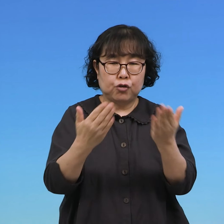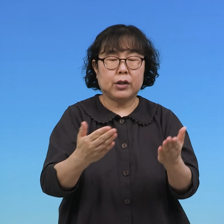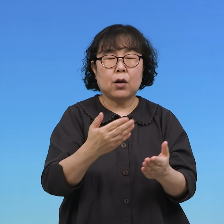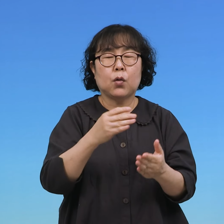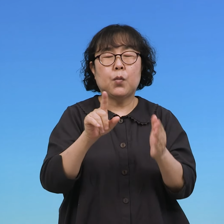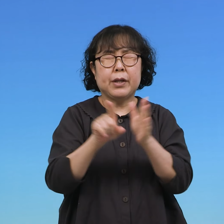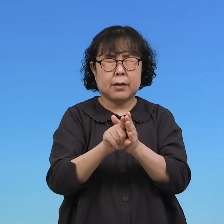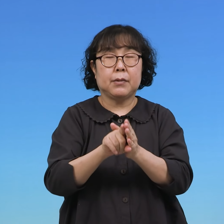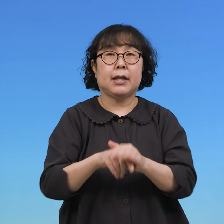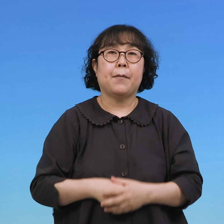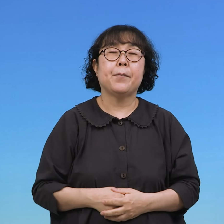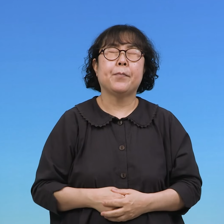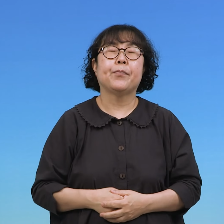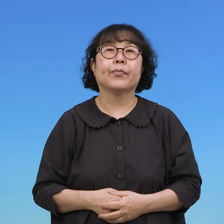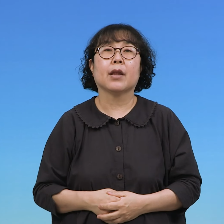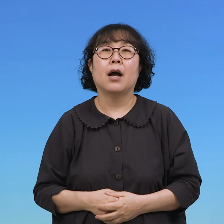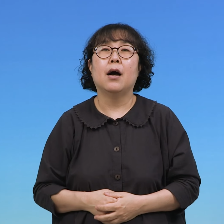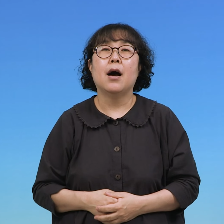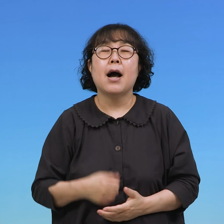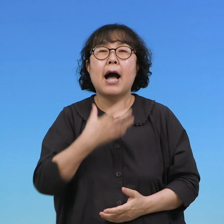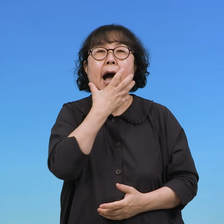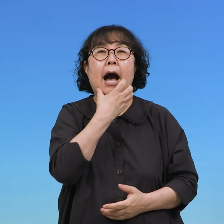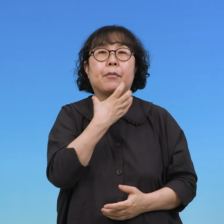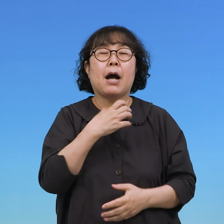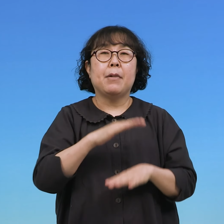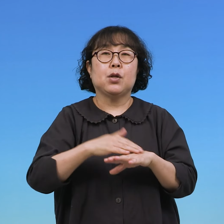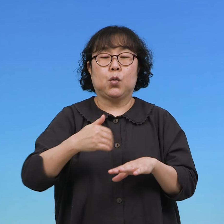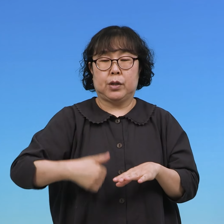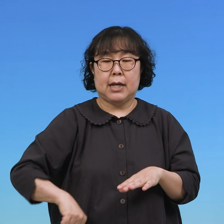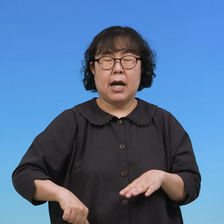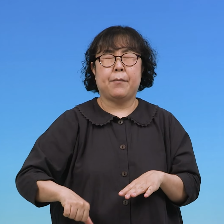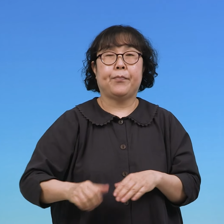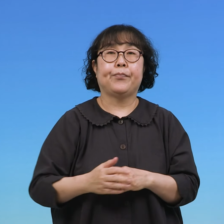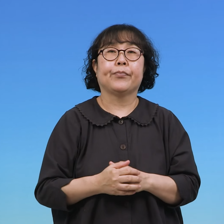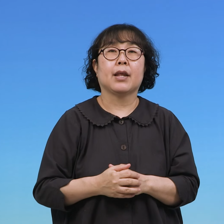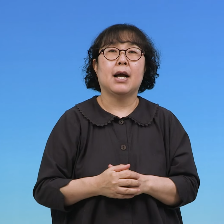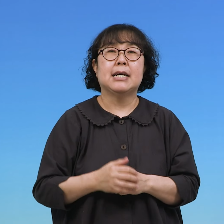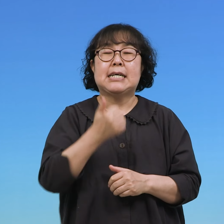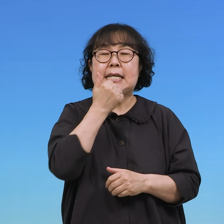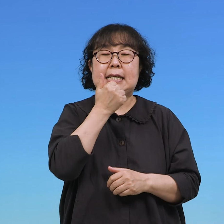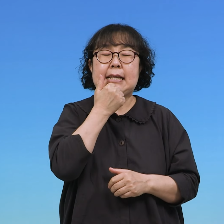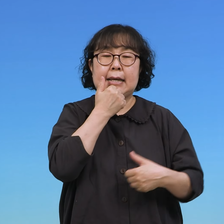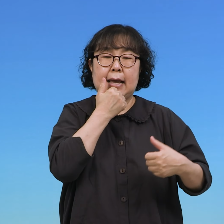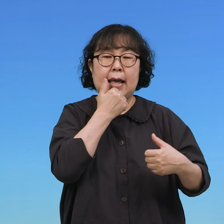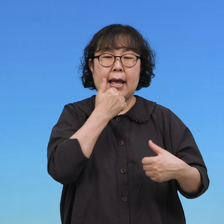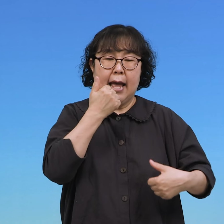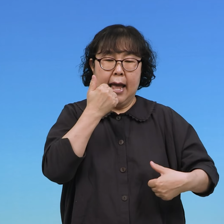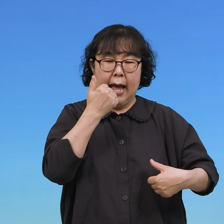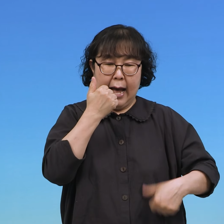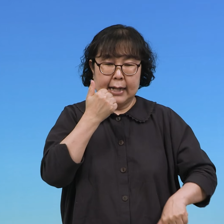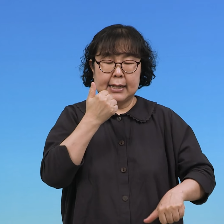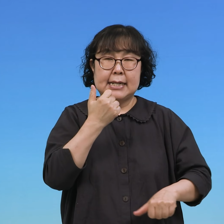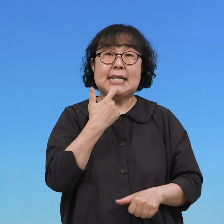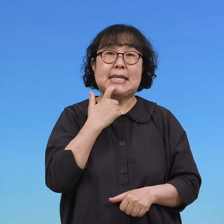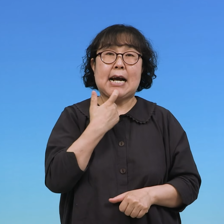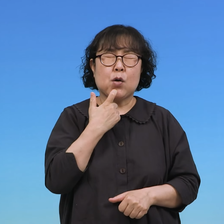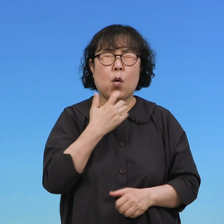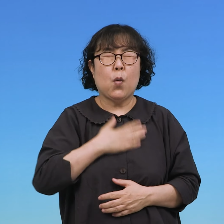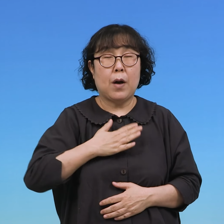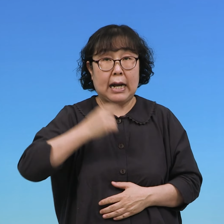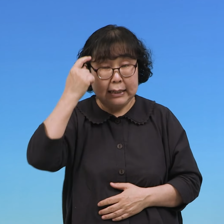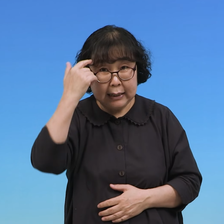맺으면서요, 여러분 그 아브라함의 손자, 그러니까 이삭의 아들 그 야곱 아시죠? 그렇게